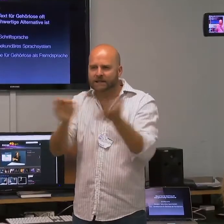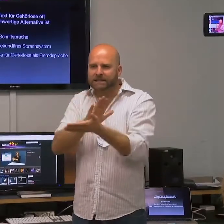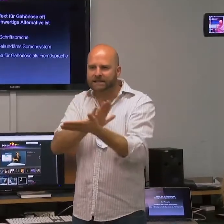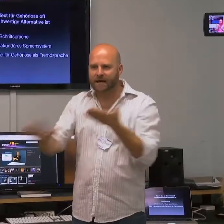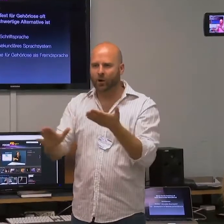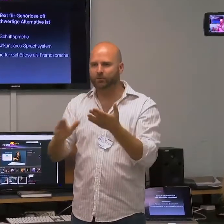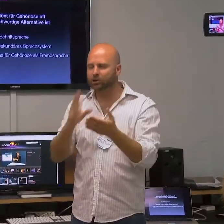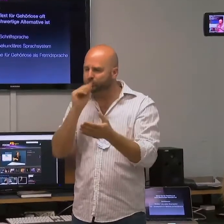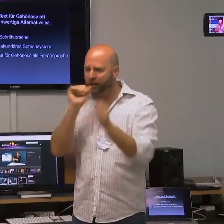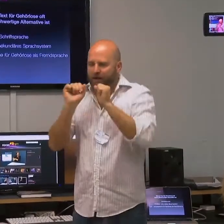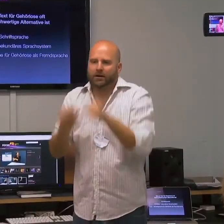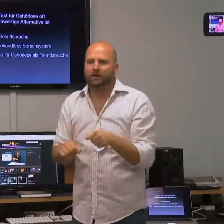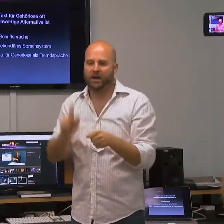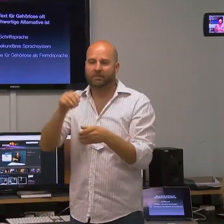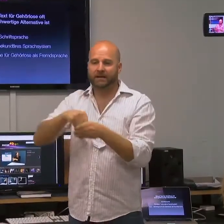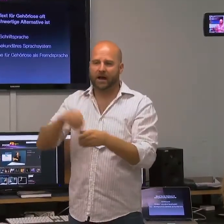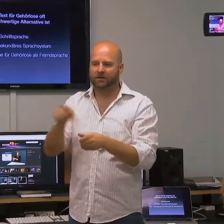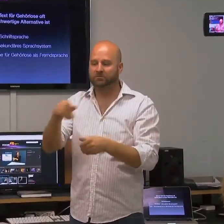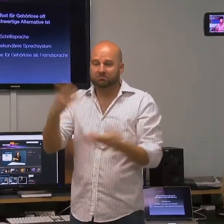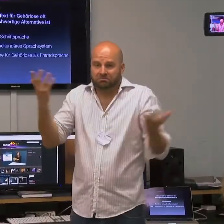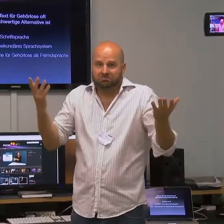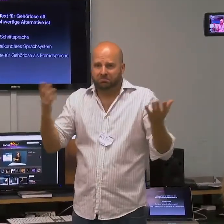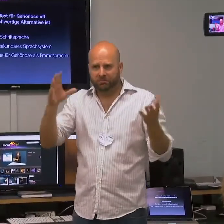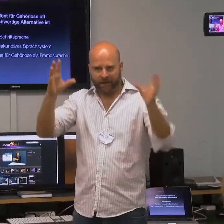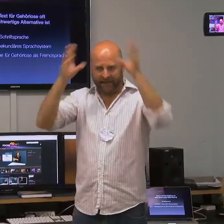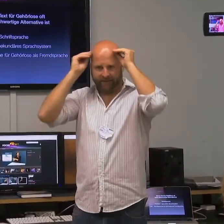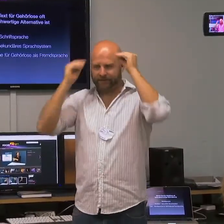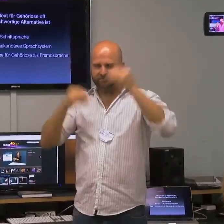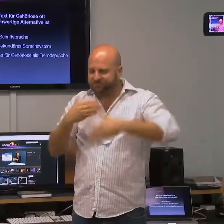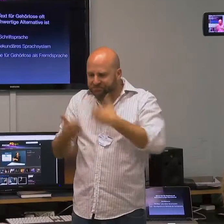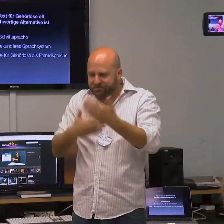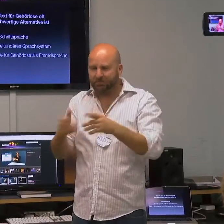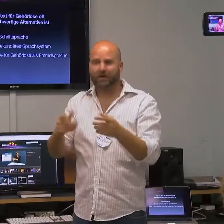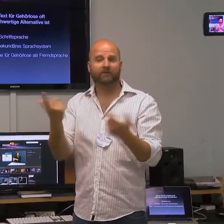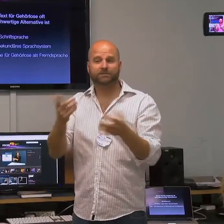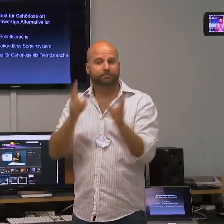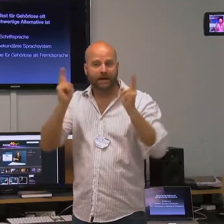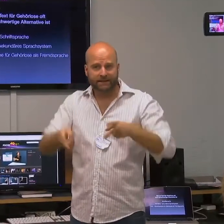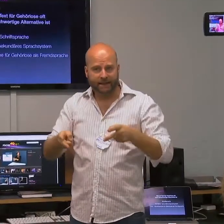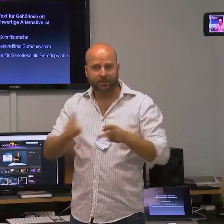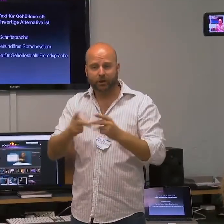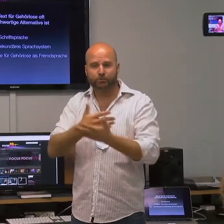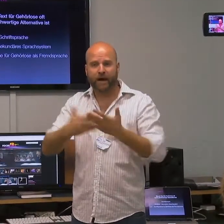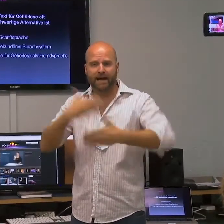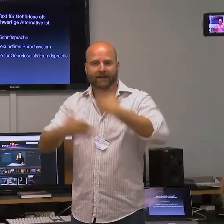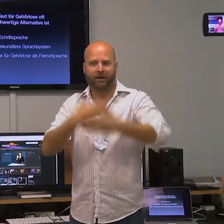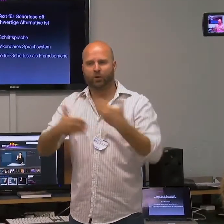Situation. Da versucht man dann 1-2 Sätze sauber auszusprechen. Das ist sehr schwierig und wir